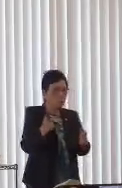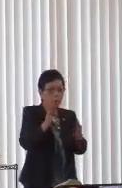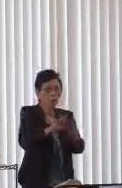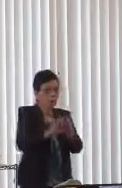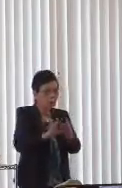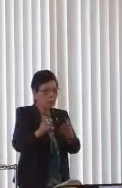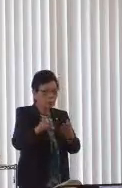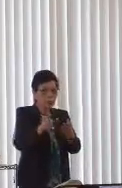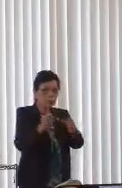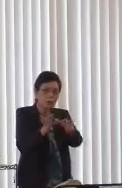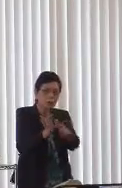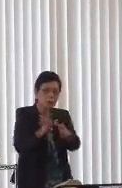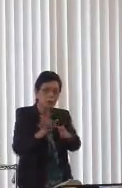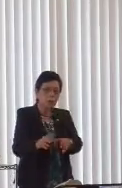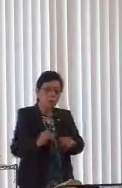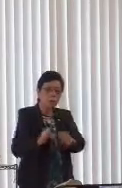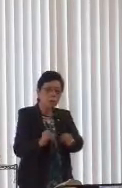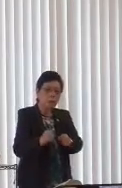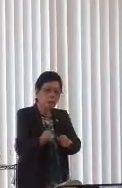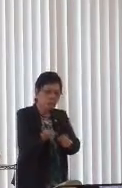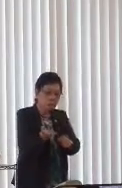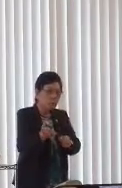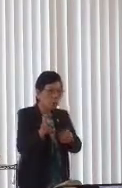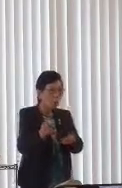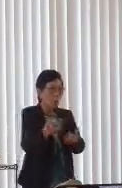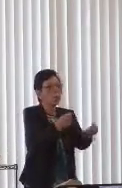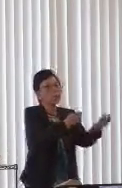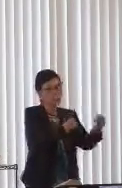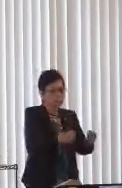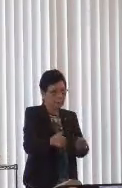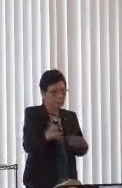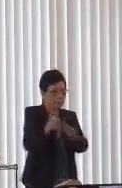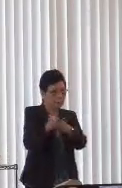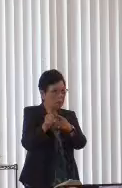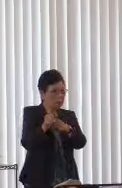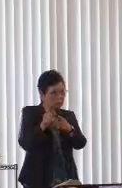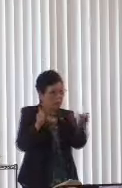油を備え準備の油を準備しておくということは、